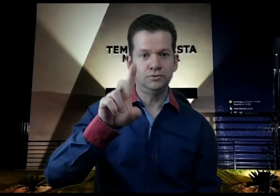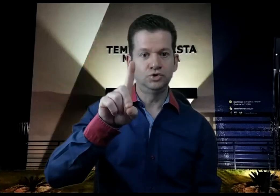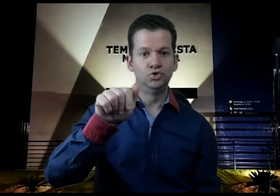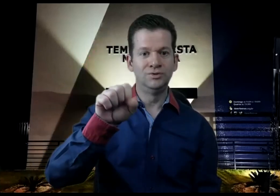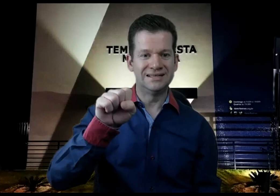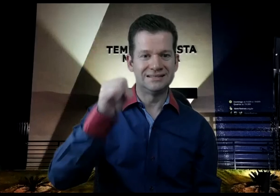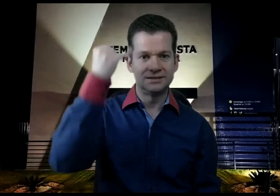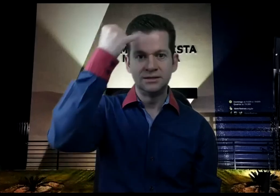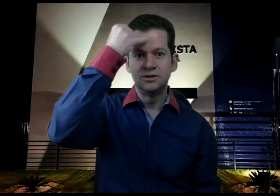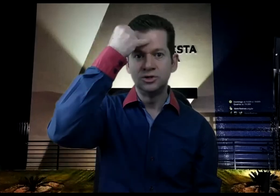Judas.